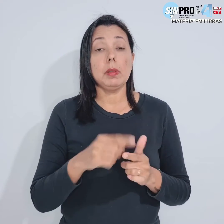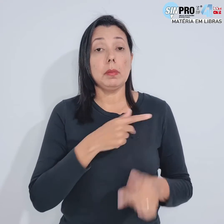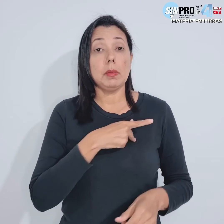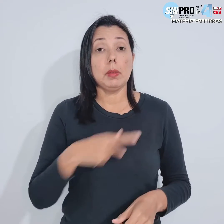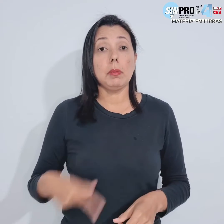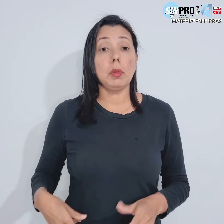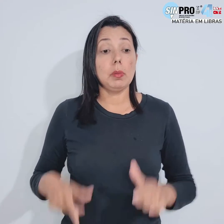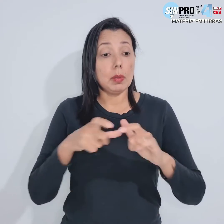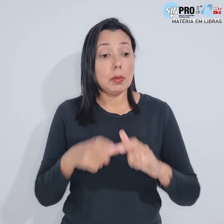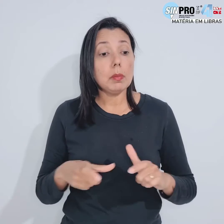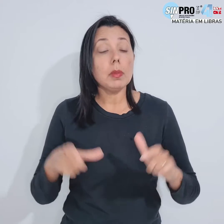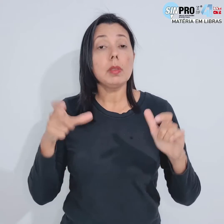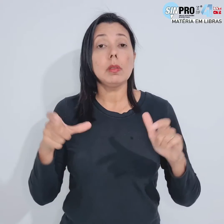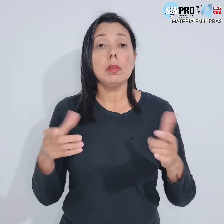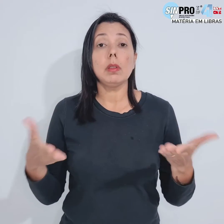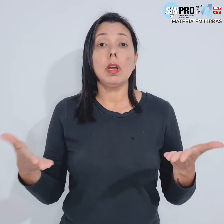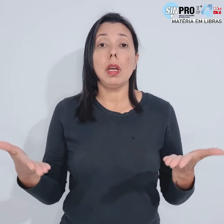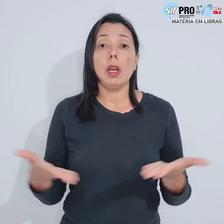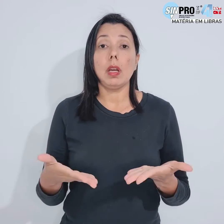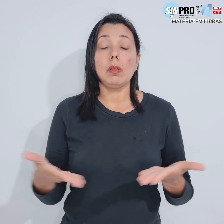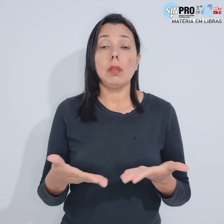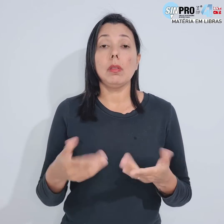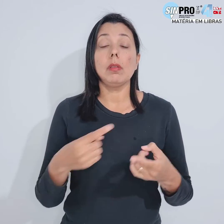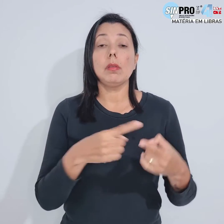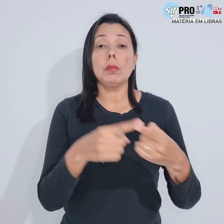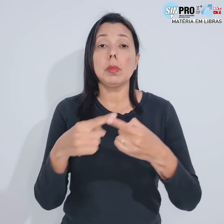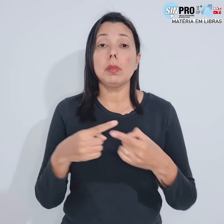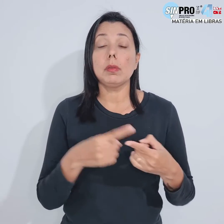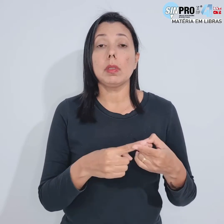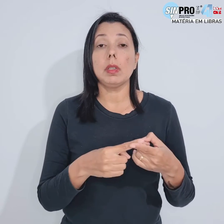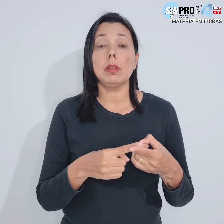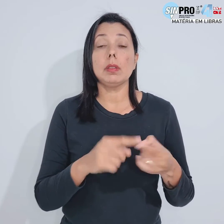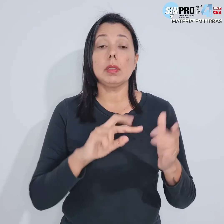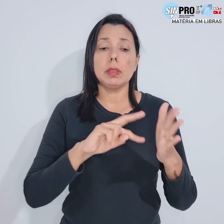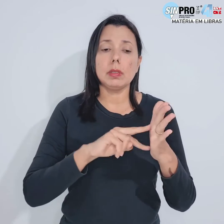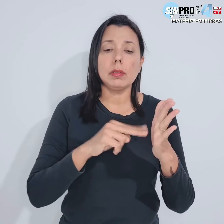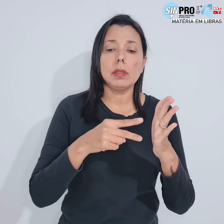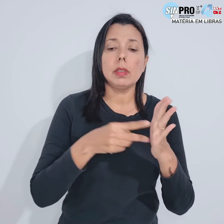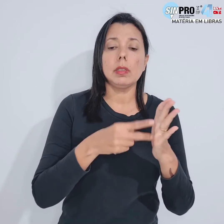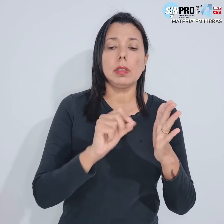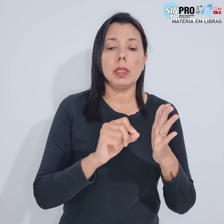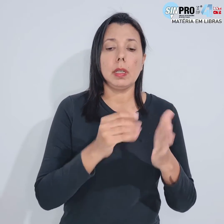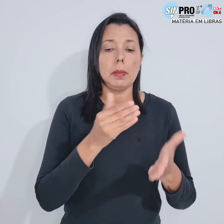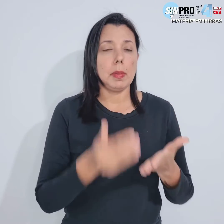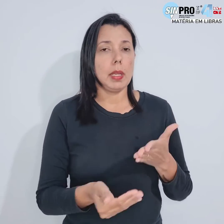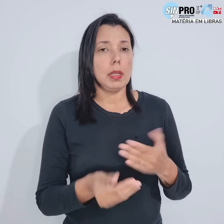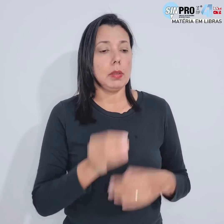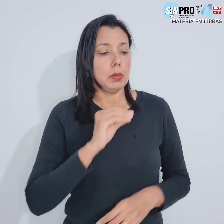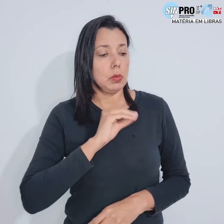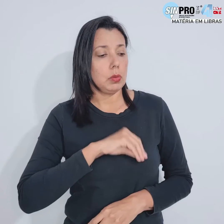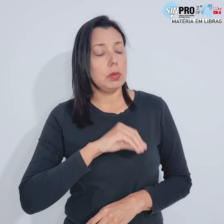aumentou muito no período recente, em função da significativa queda de arrecadação